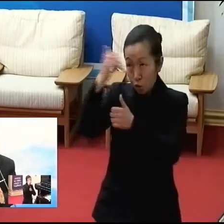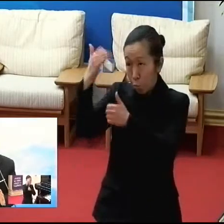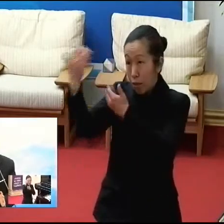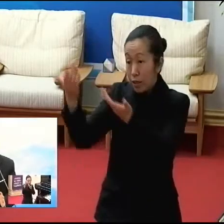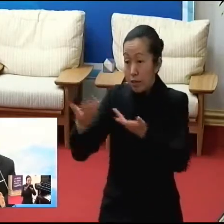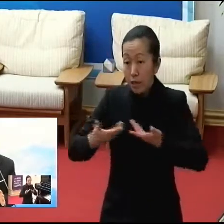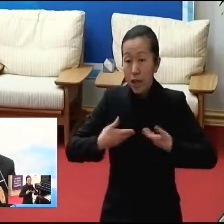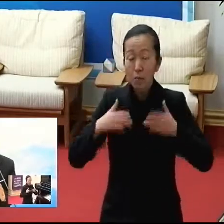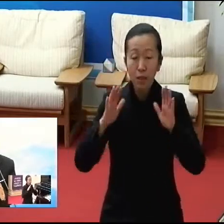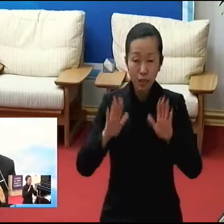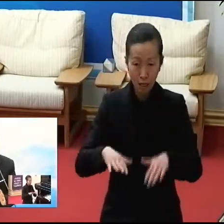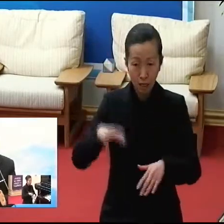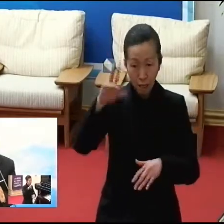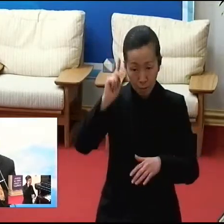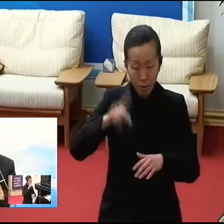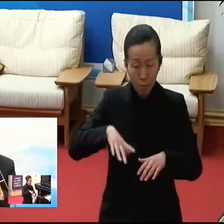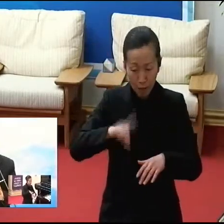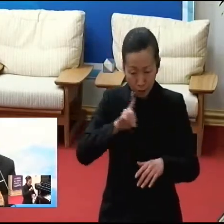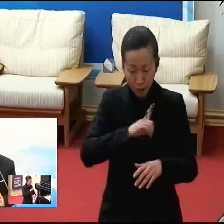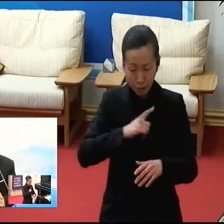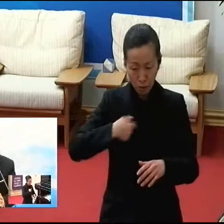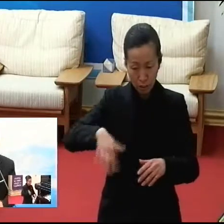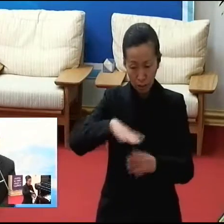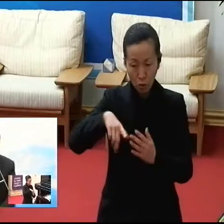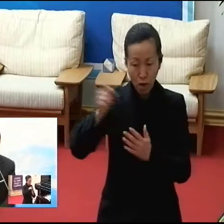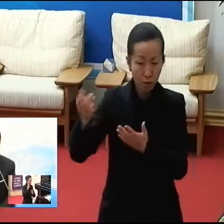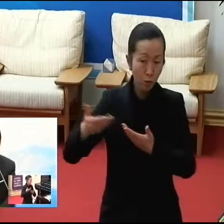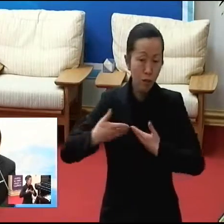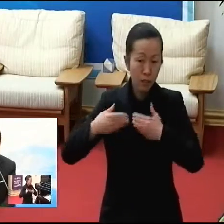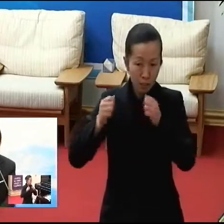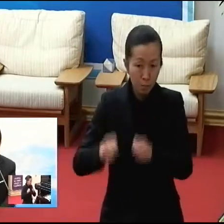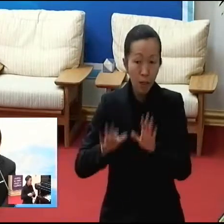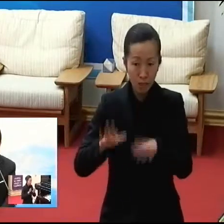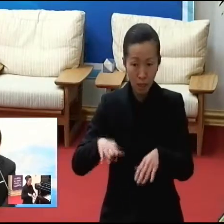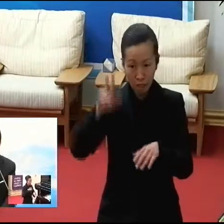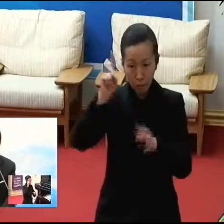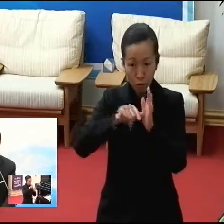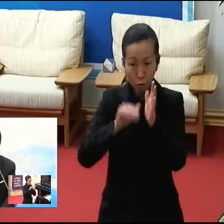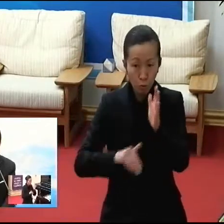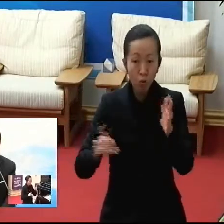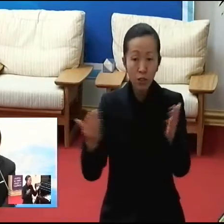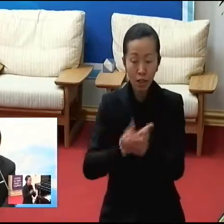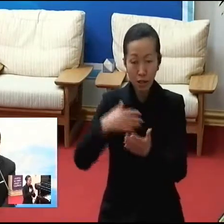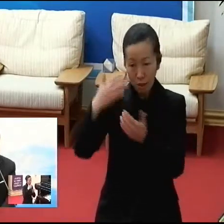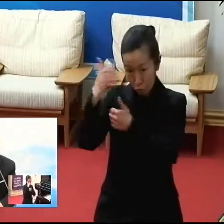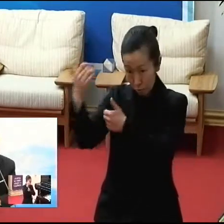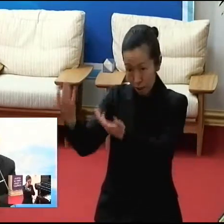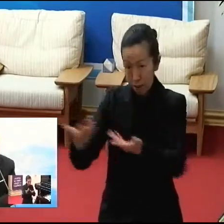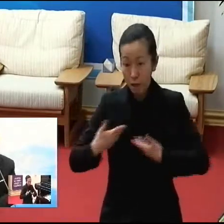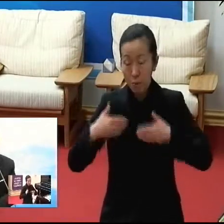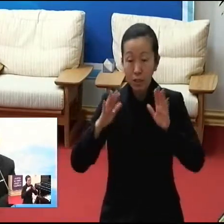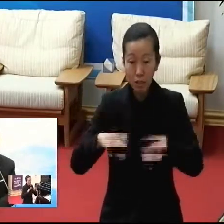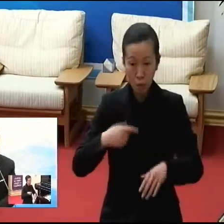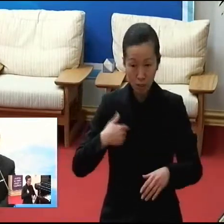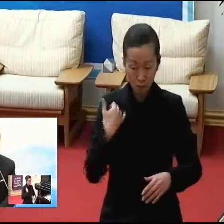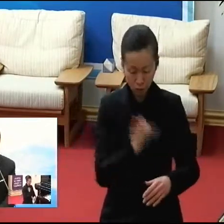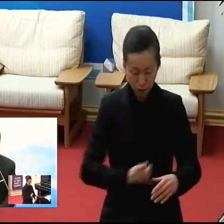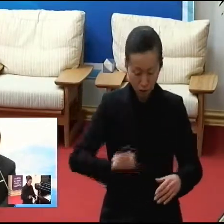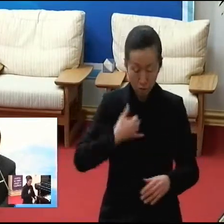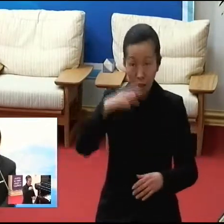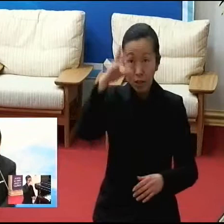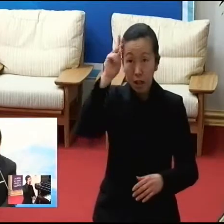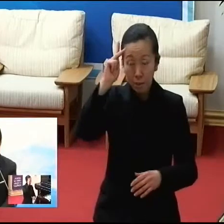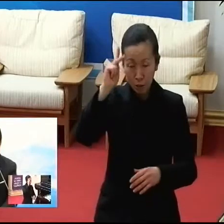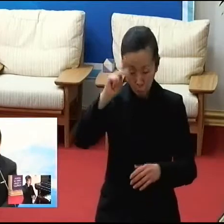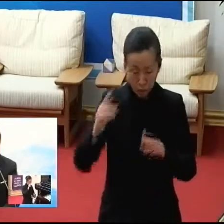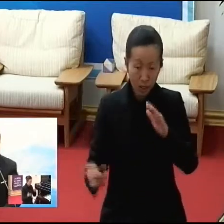。 인생이 하나님의 작품인데요. 人生が神様の作品ですけど、 최고의 작품입니다.